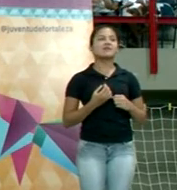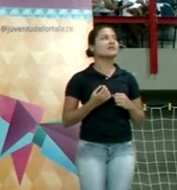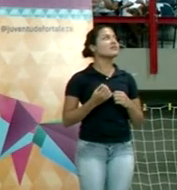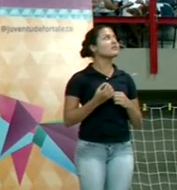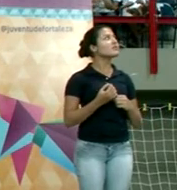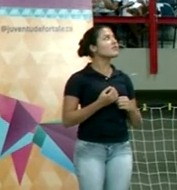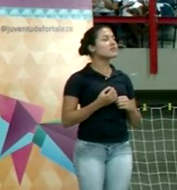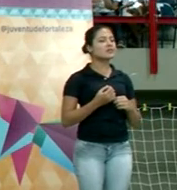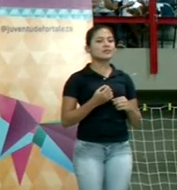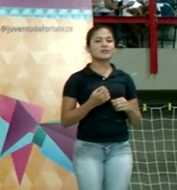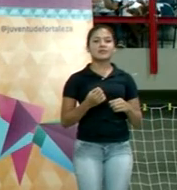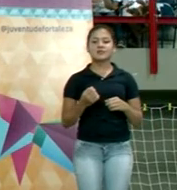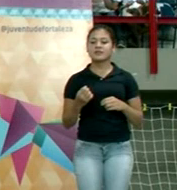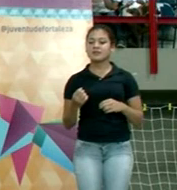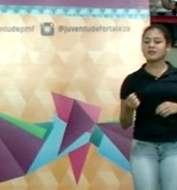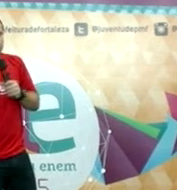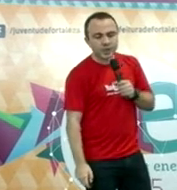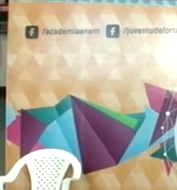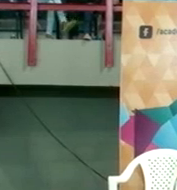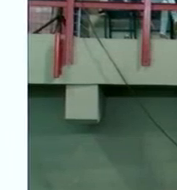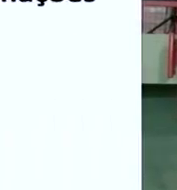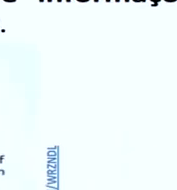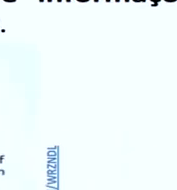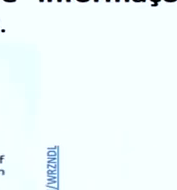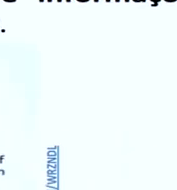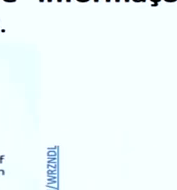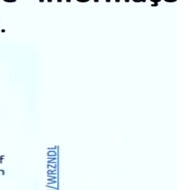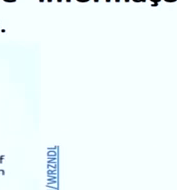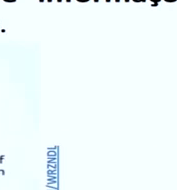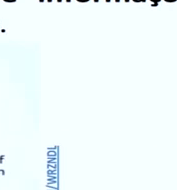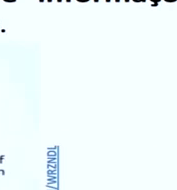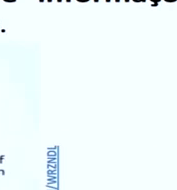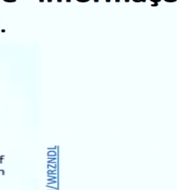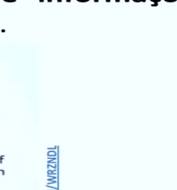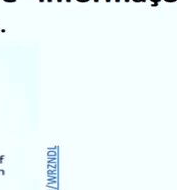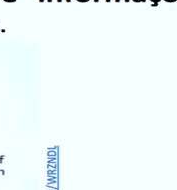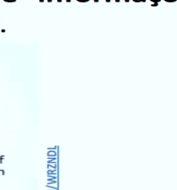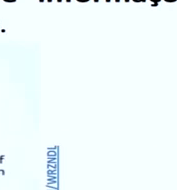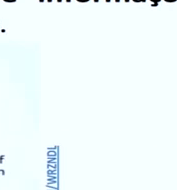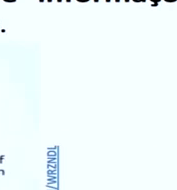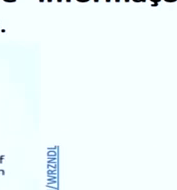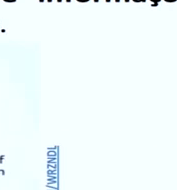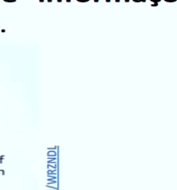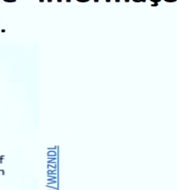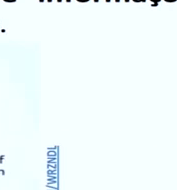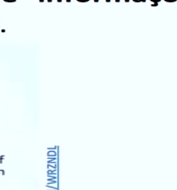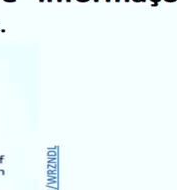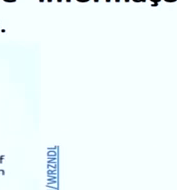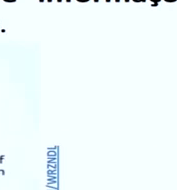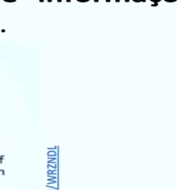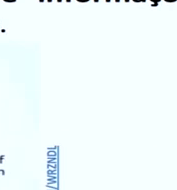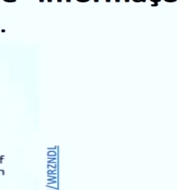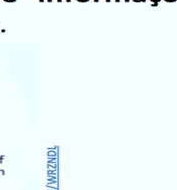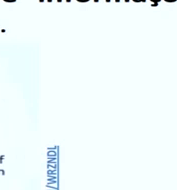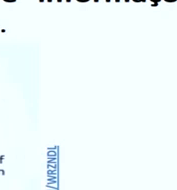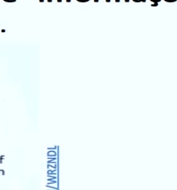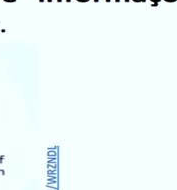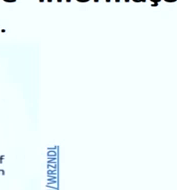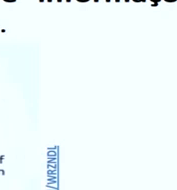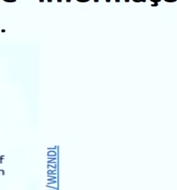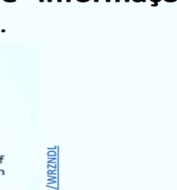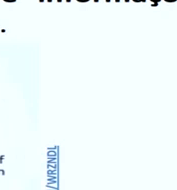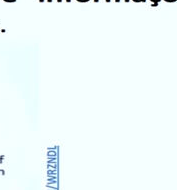Ali a gente já estava aprendendo ondulatório e não sabia. Alternativa 2, preste atenção que essa é mais séria do que a